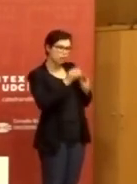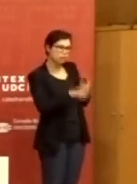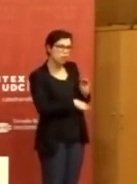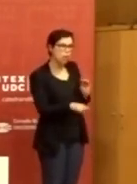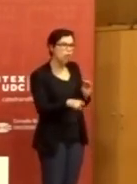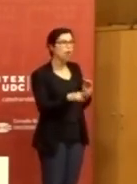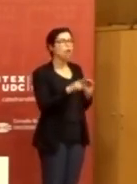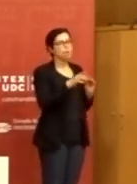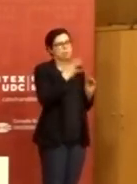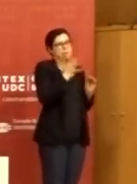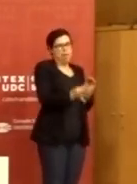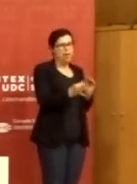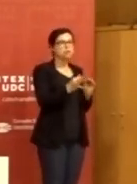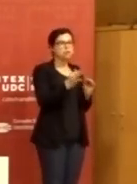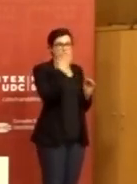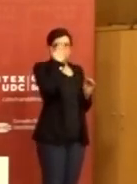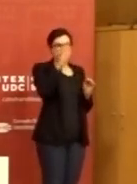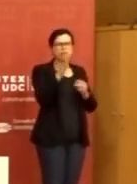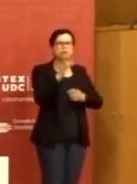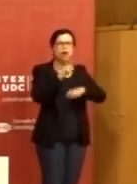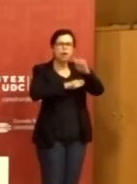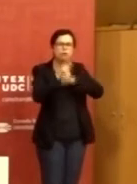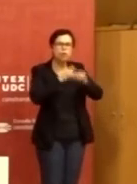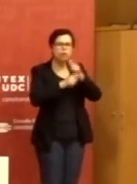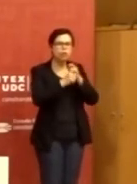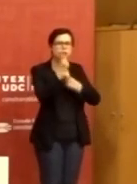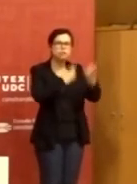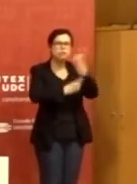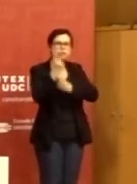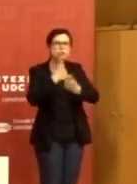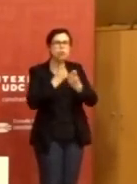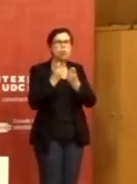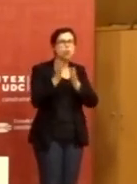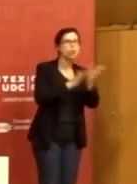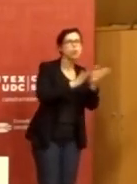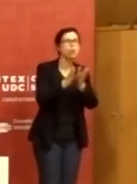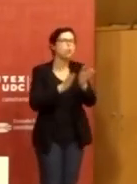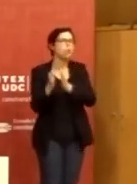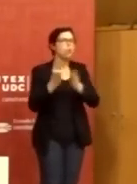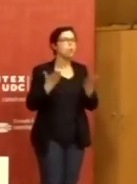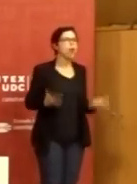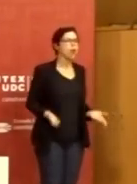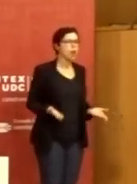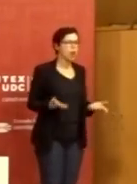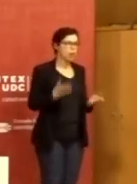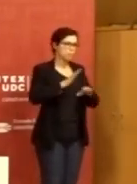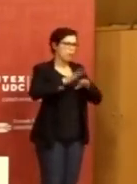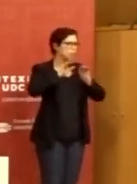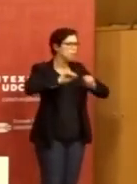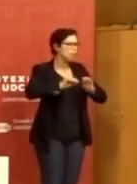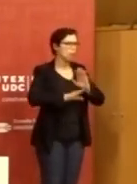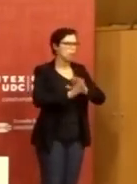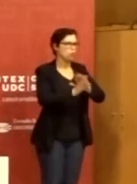yo me informé sobre qué tipo de asociaciones podía acudir para que él pudiera ingresar y de cierta manera pues continuar con su formación.